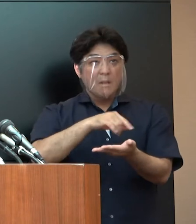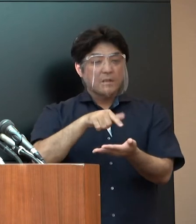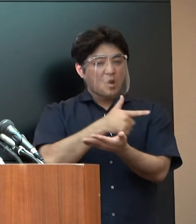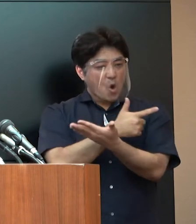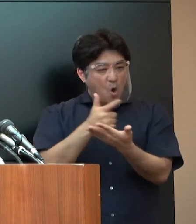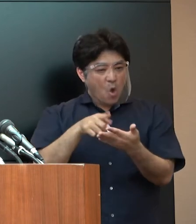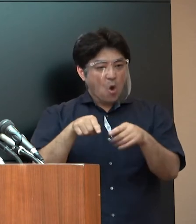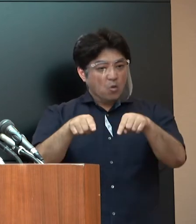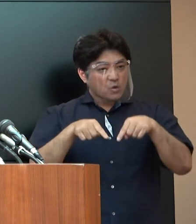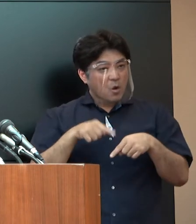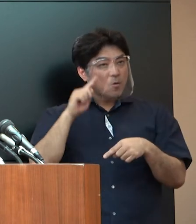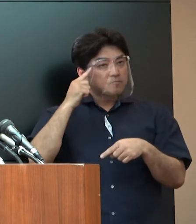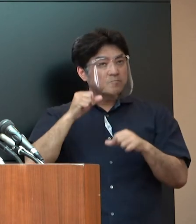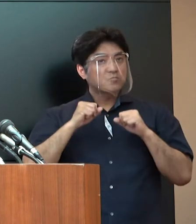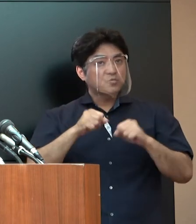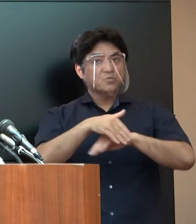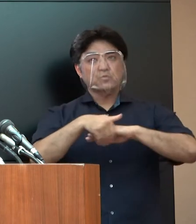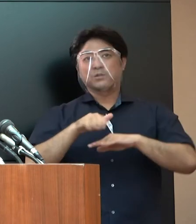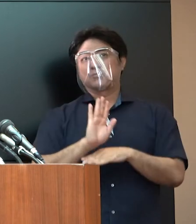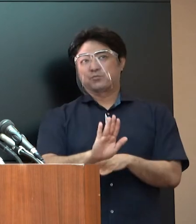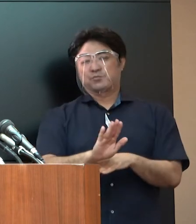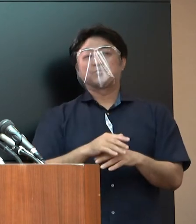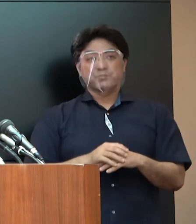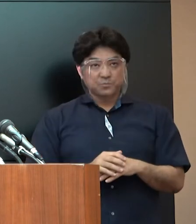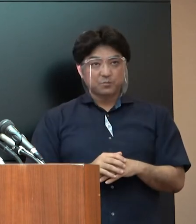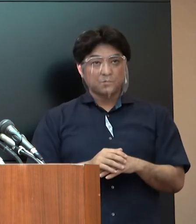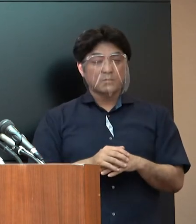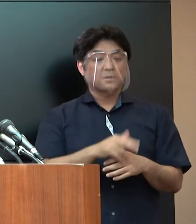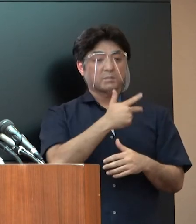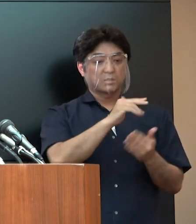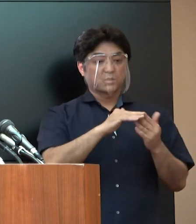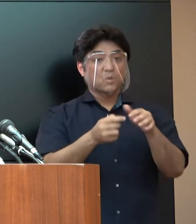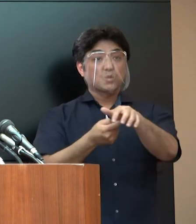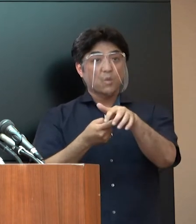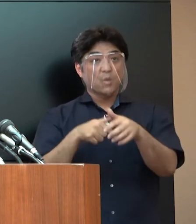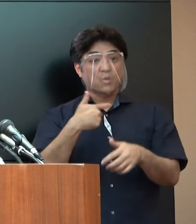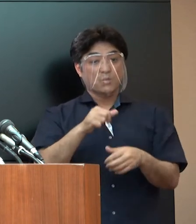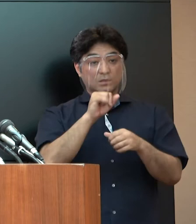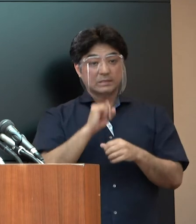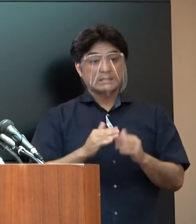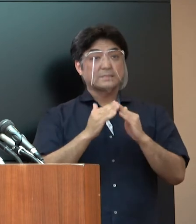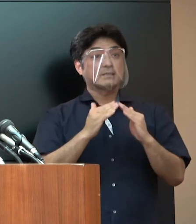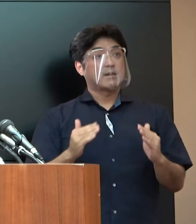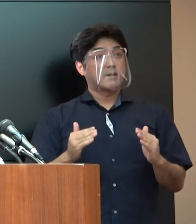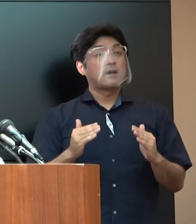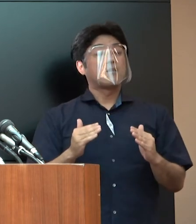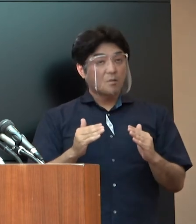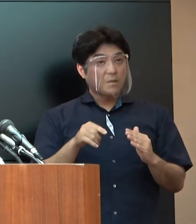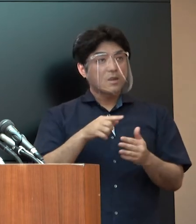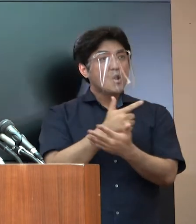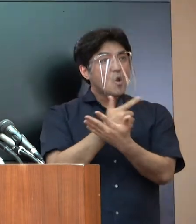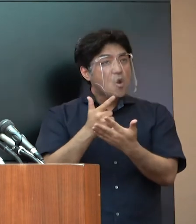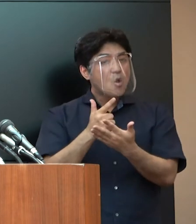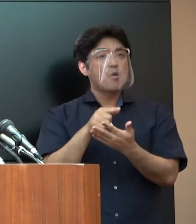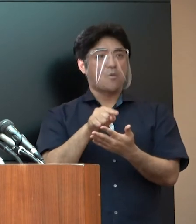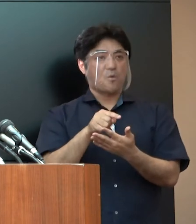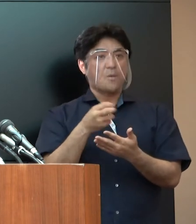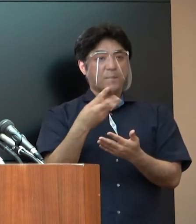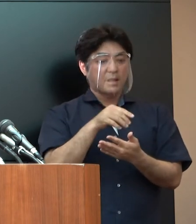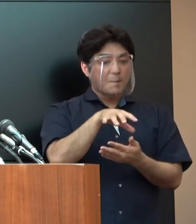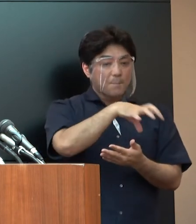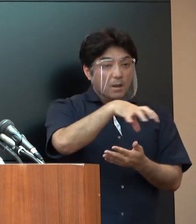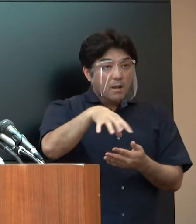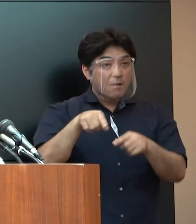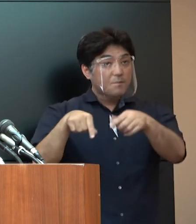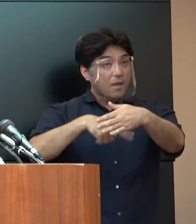散登校の実施を検討いたします。市町村教育委員会に対しては県立学校の対応を参考に地域の実情に応